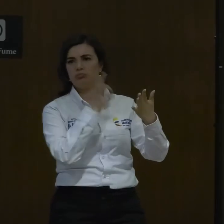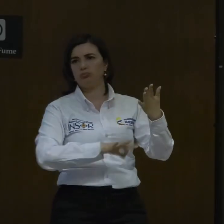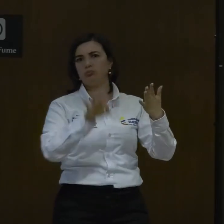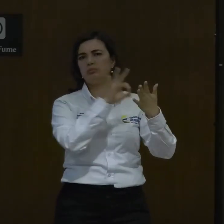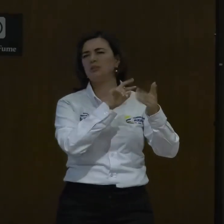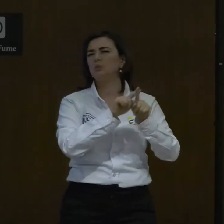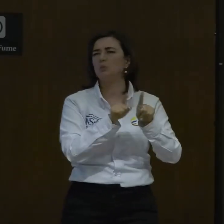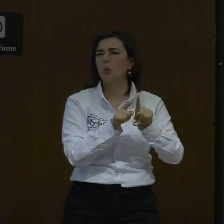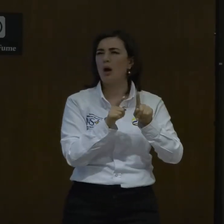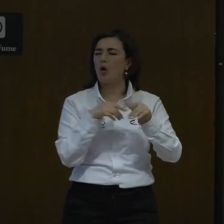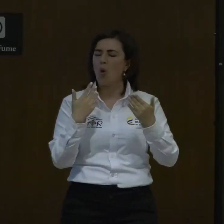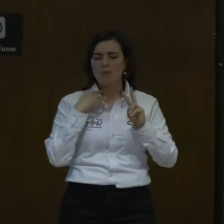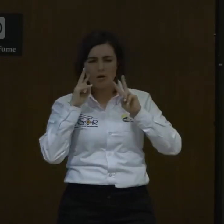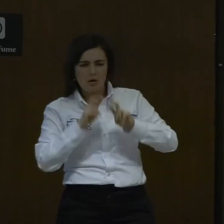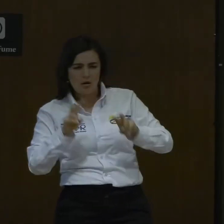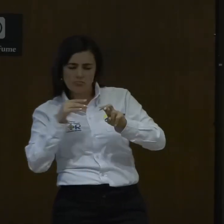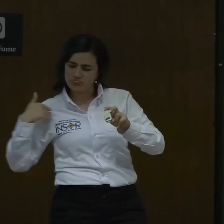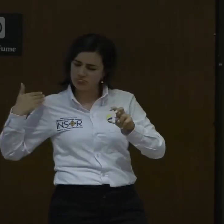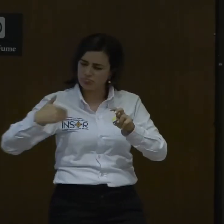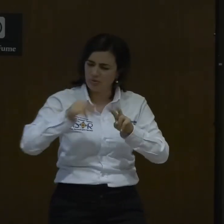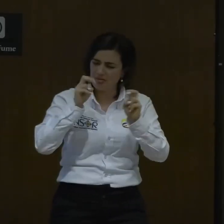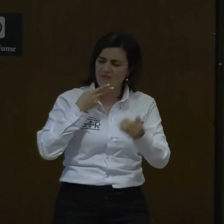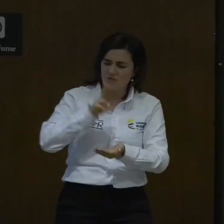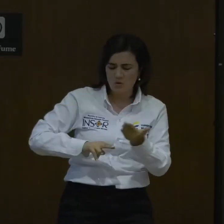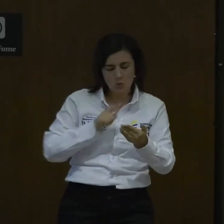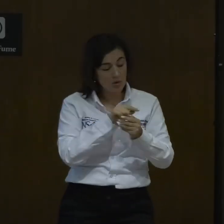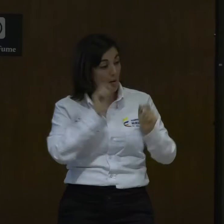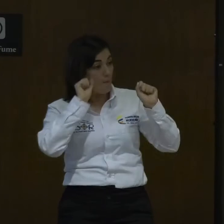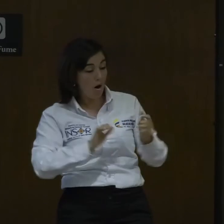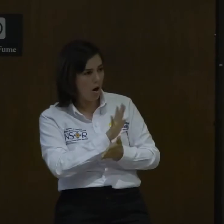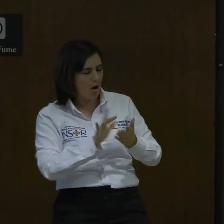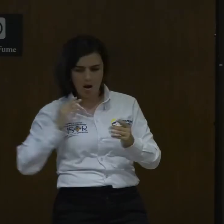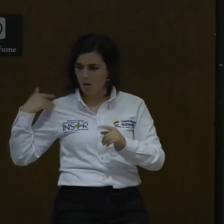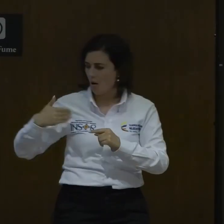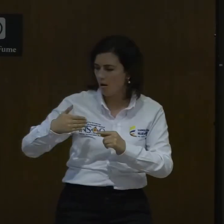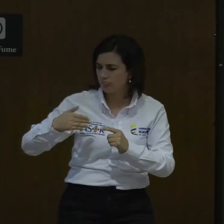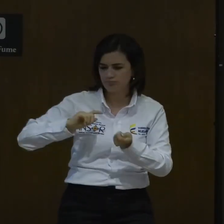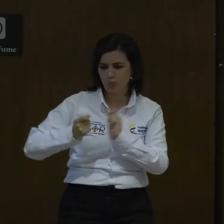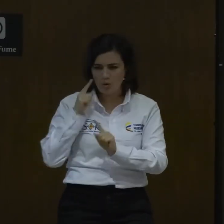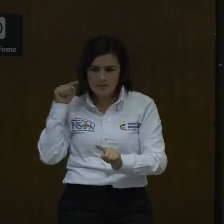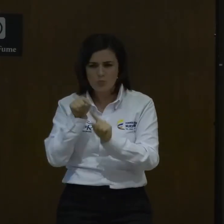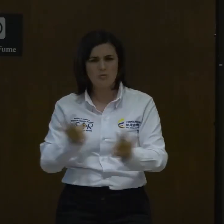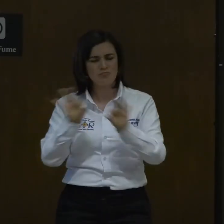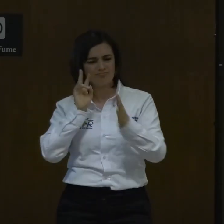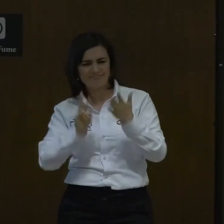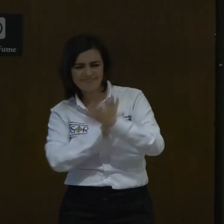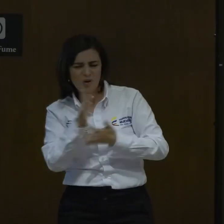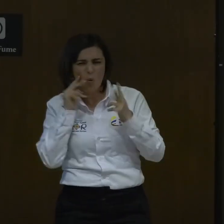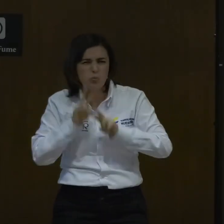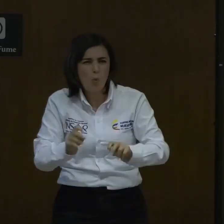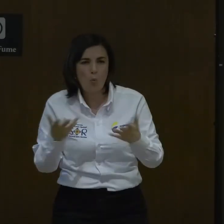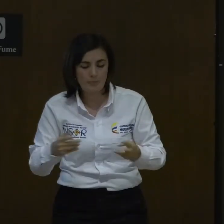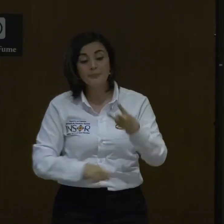de la investigación en el bilingüismo. Y finalmente presentaré algunos ejemplos de